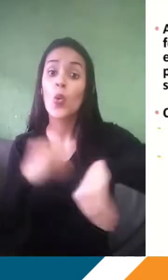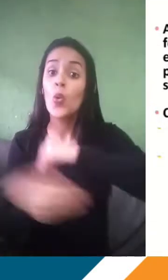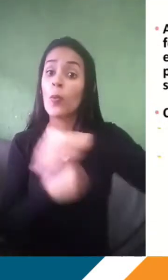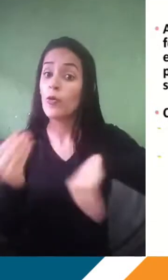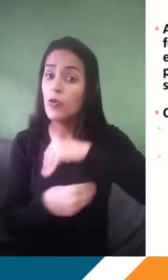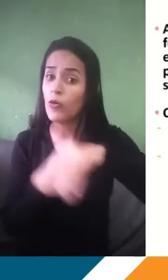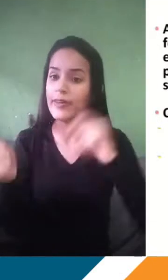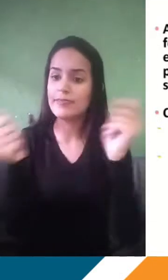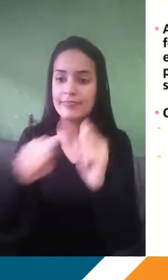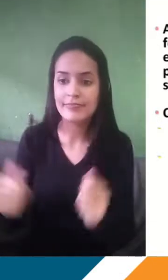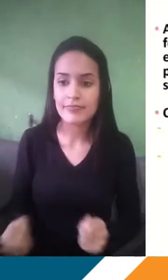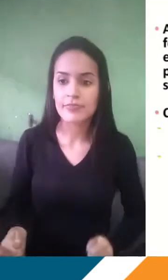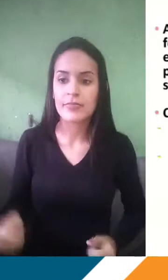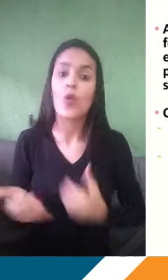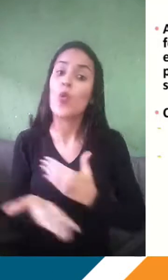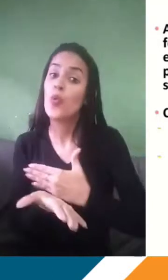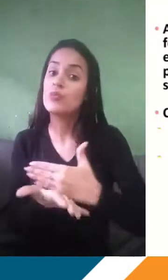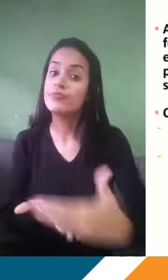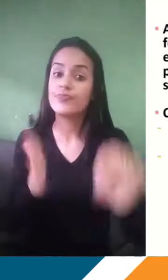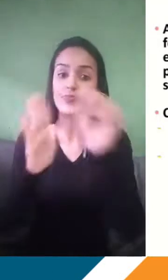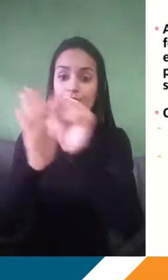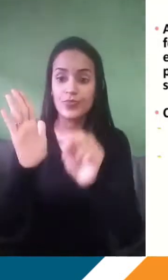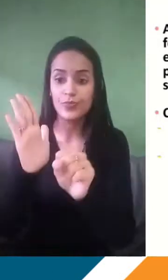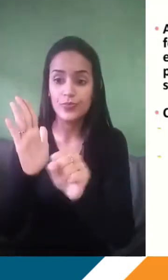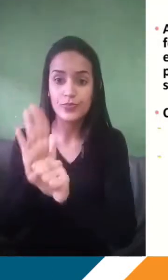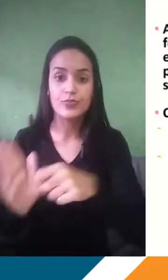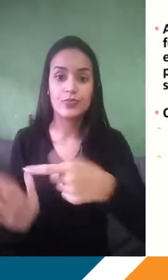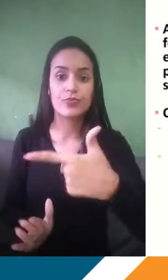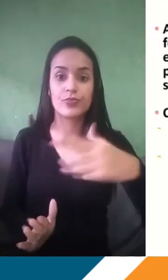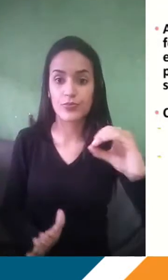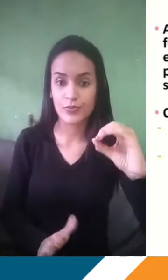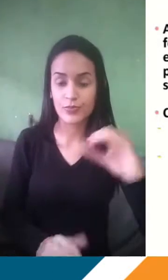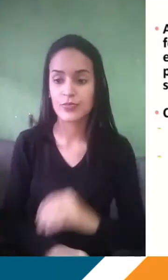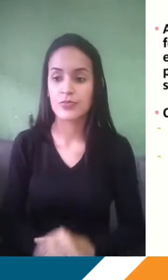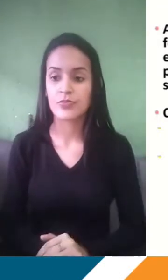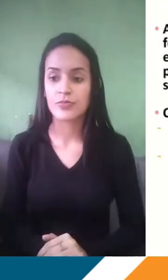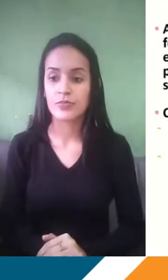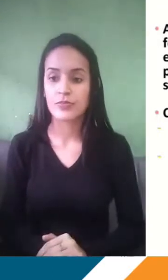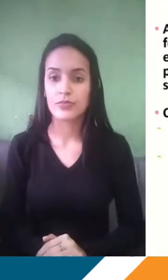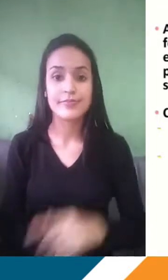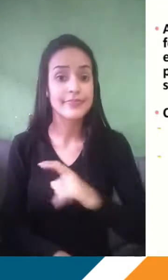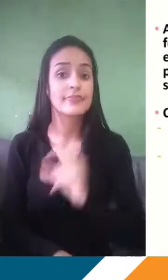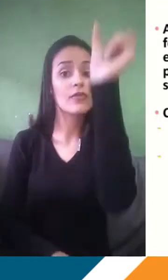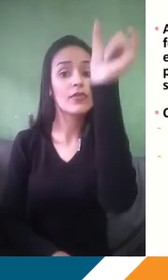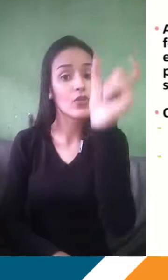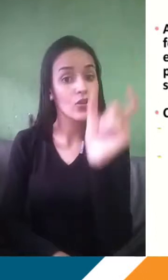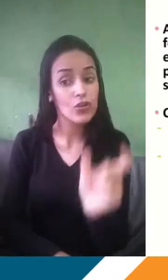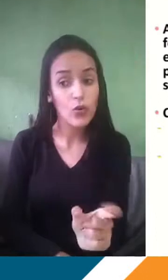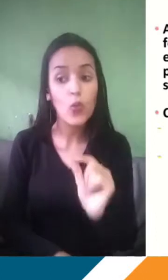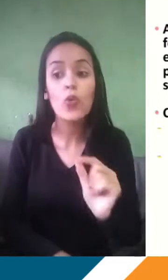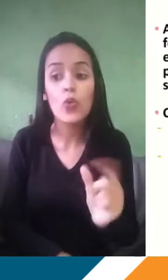foram movimentos estéticos que surgiram nas primeiras décadas do século XX e possuíam como